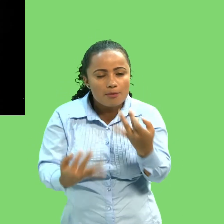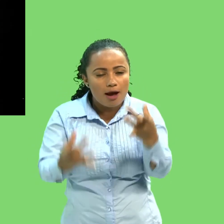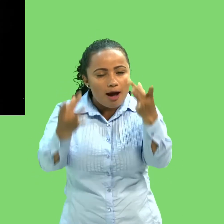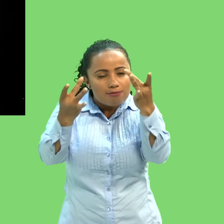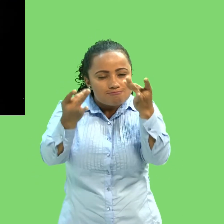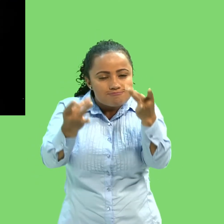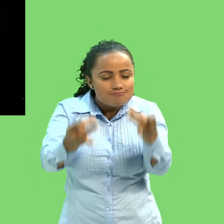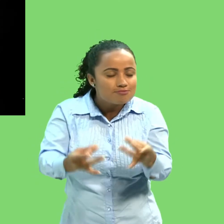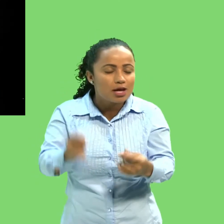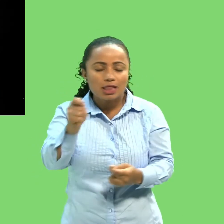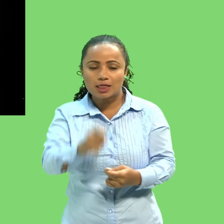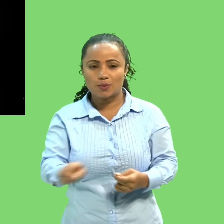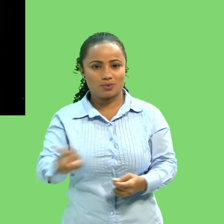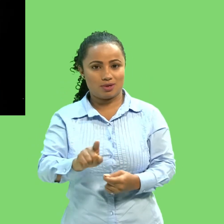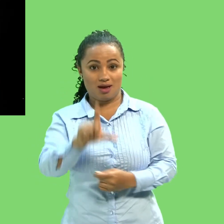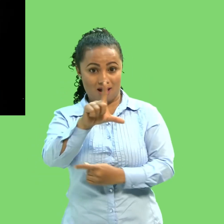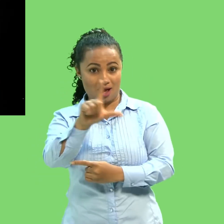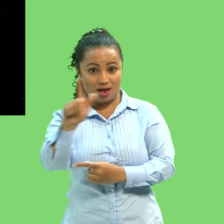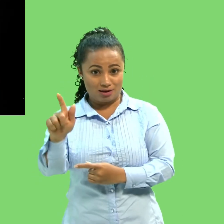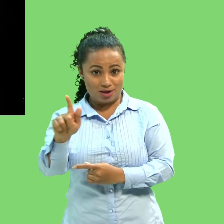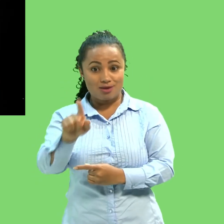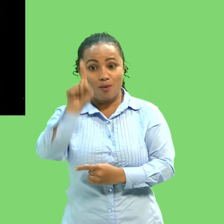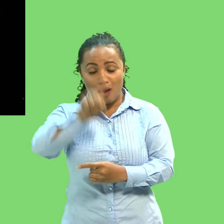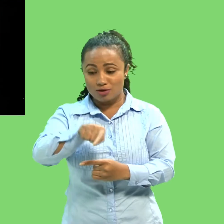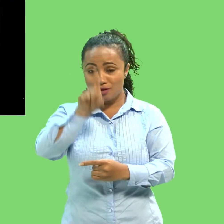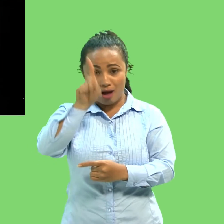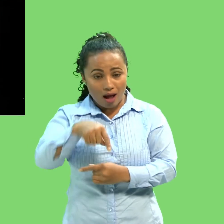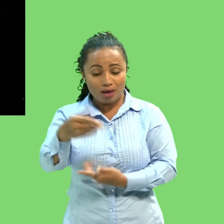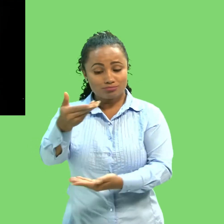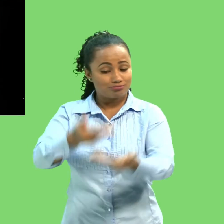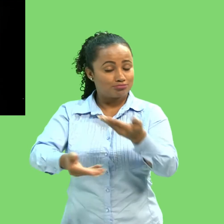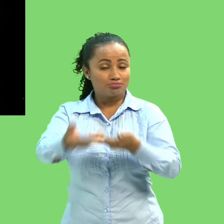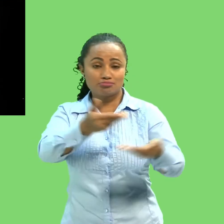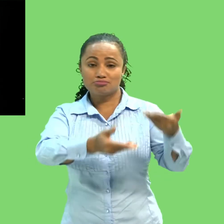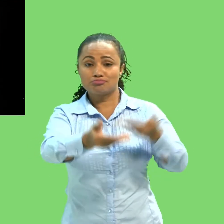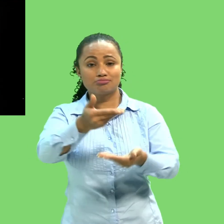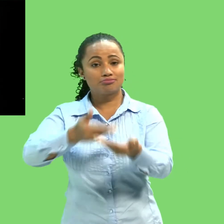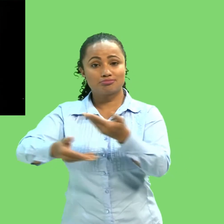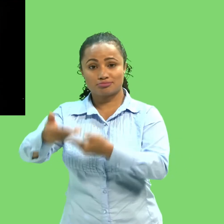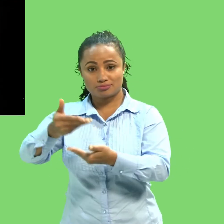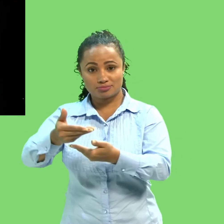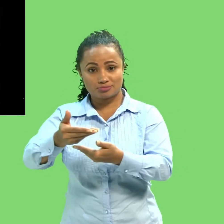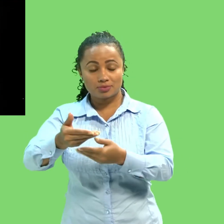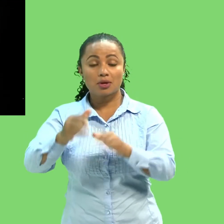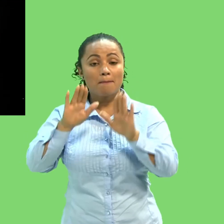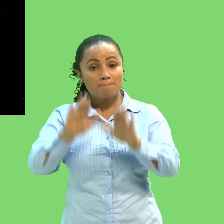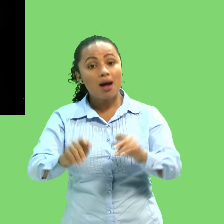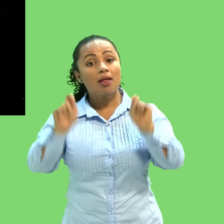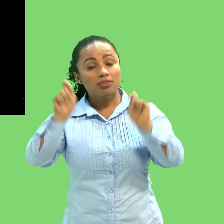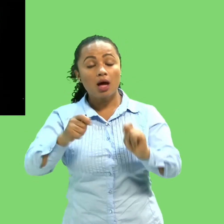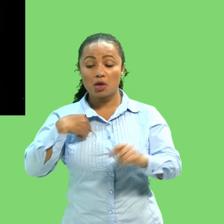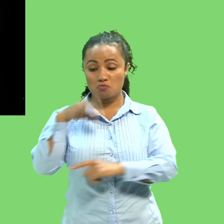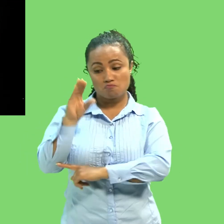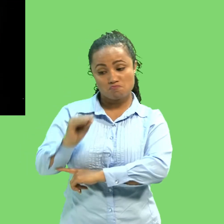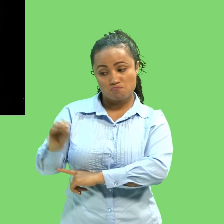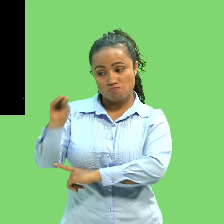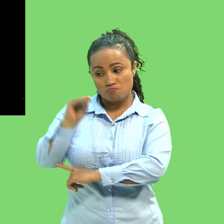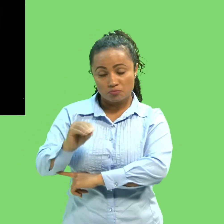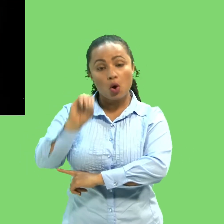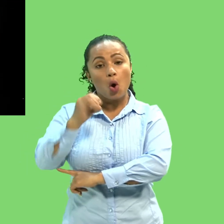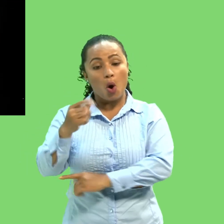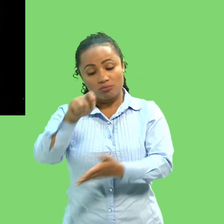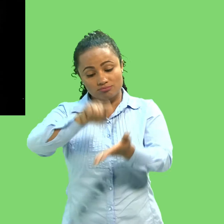e oral. Então, na verdade, aqui é um processo interativo, né, que vai se dar por meio da escrita ou até mesmo por meio da fala,